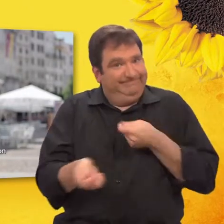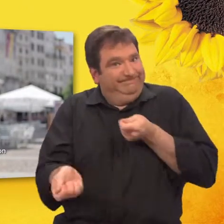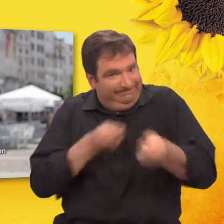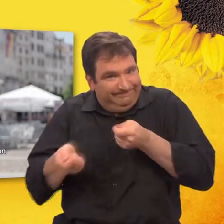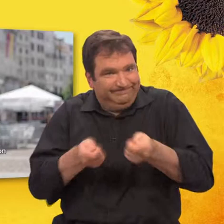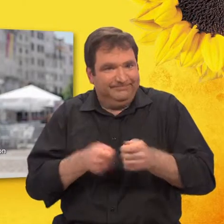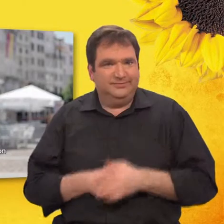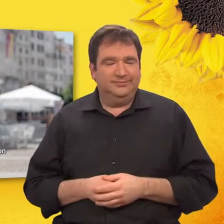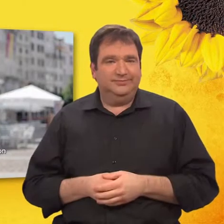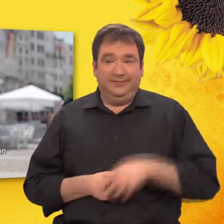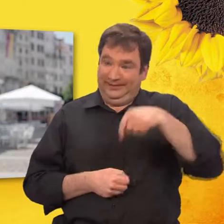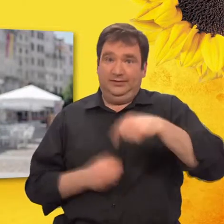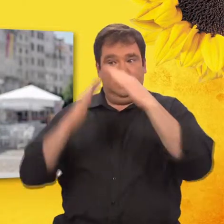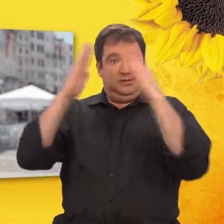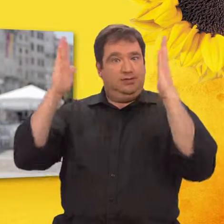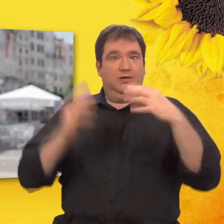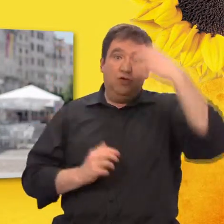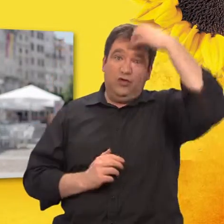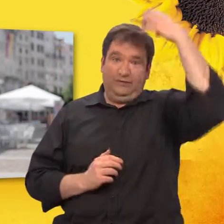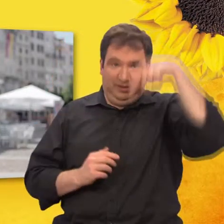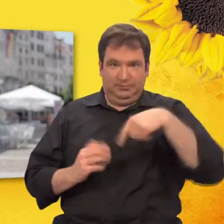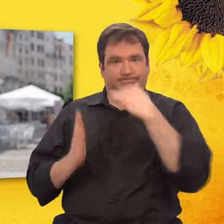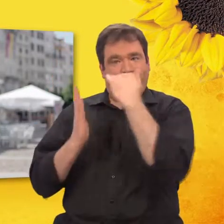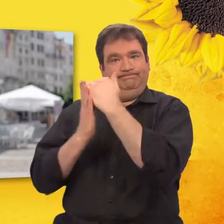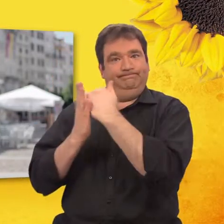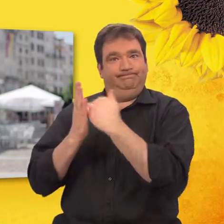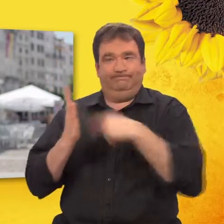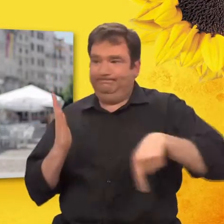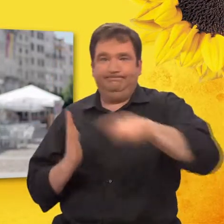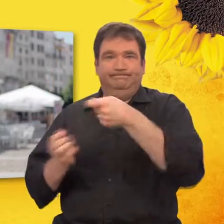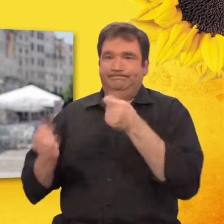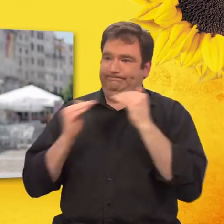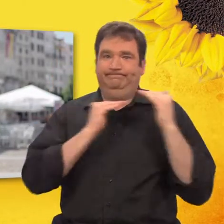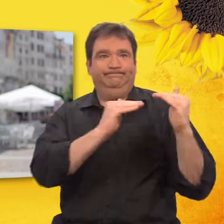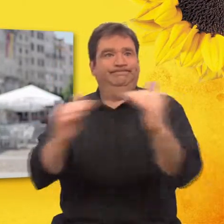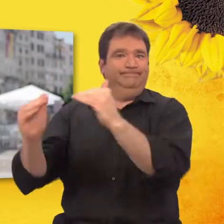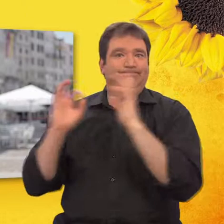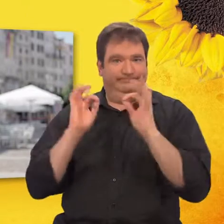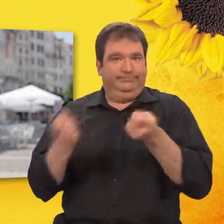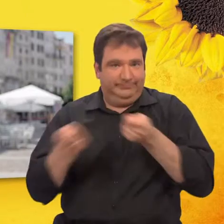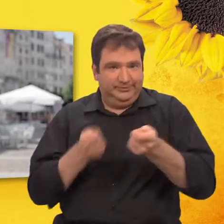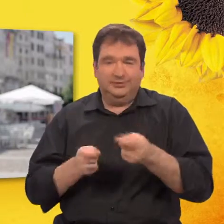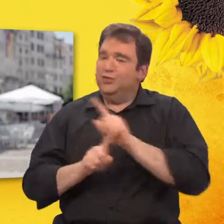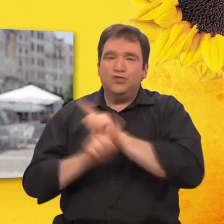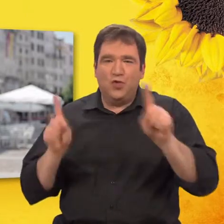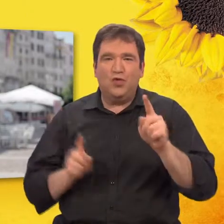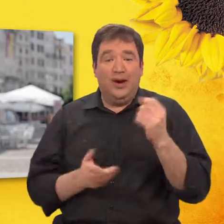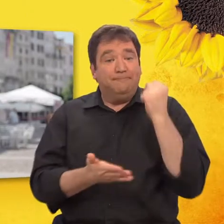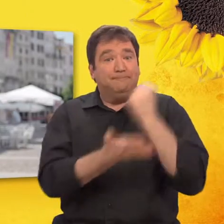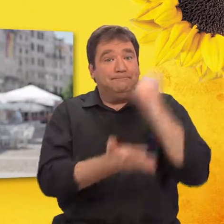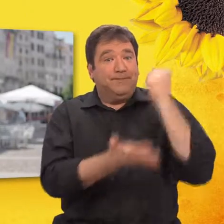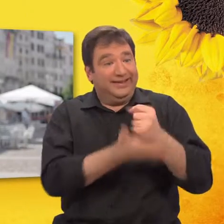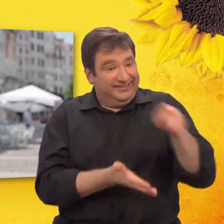vinha dizer, que vinha calibrar como é que esse bem público podia ser gerido e